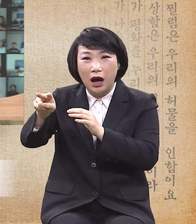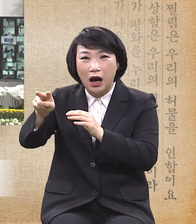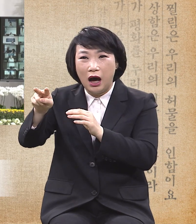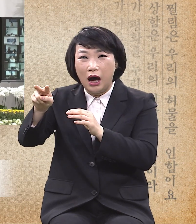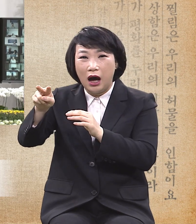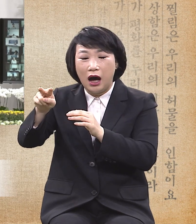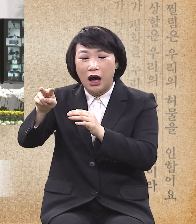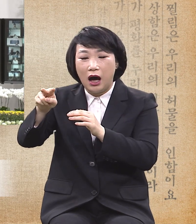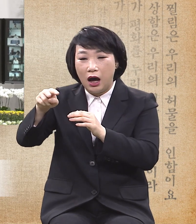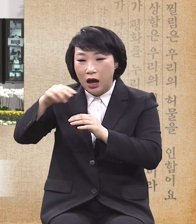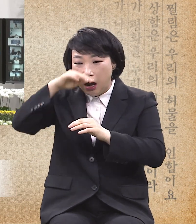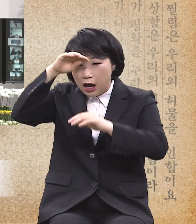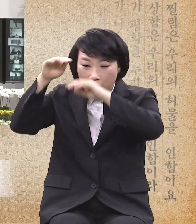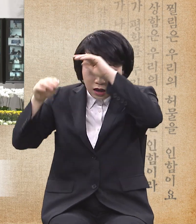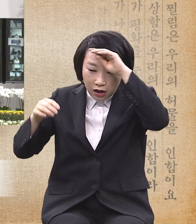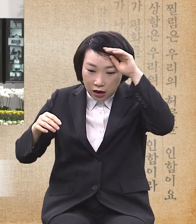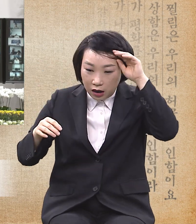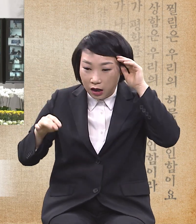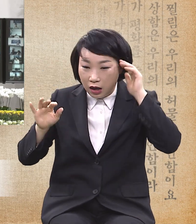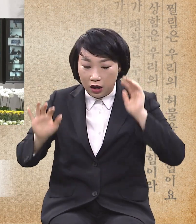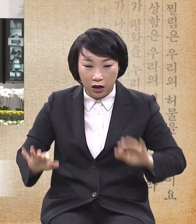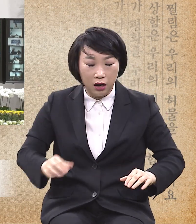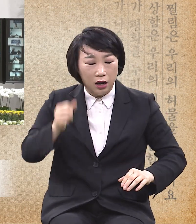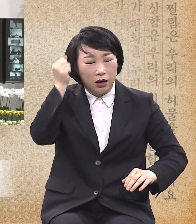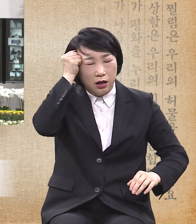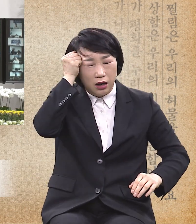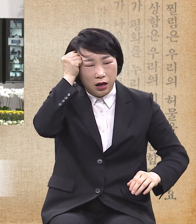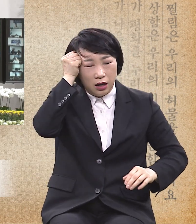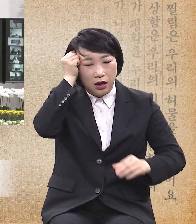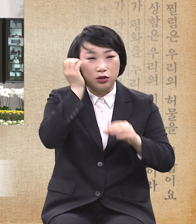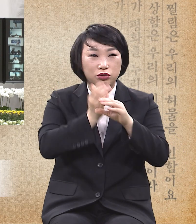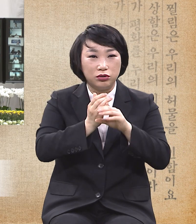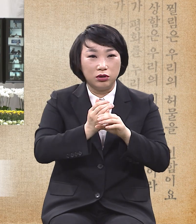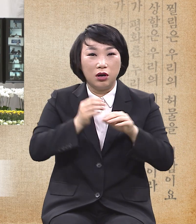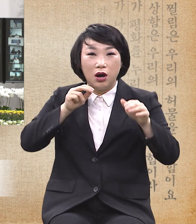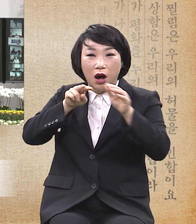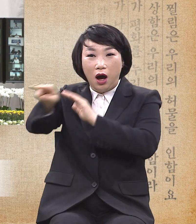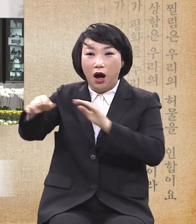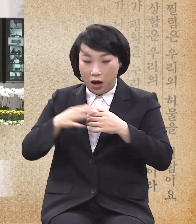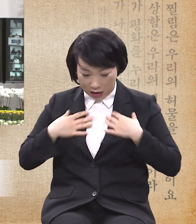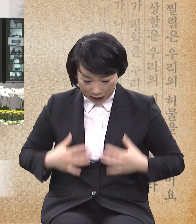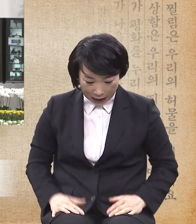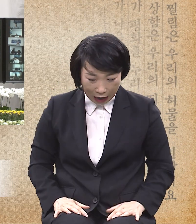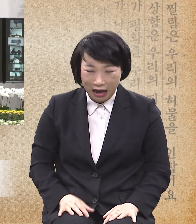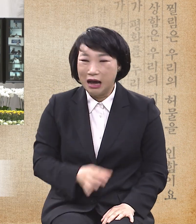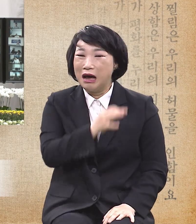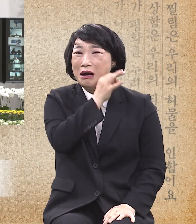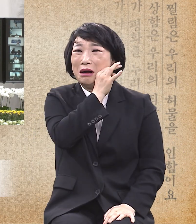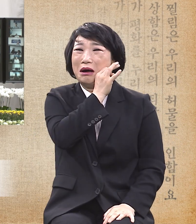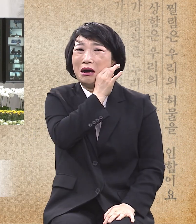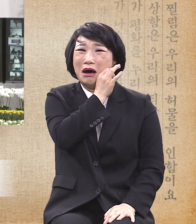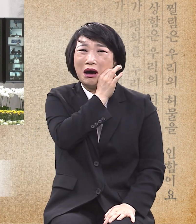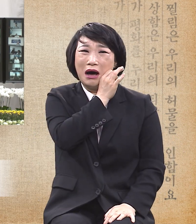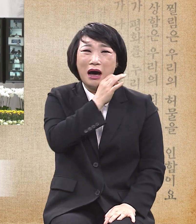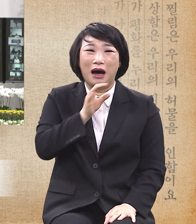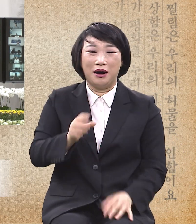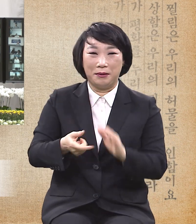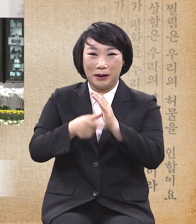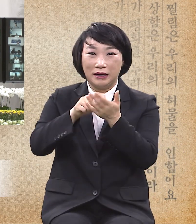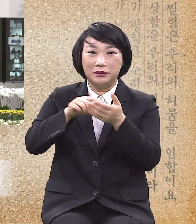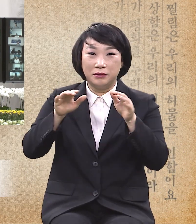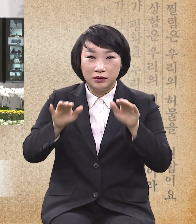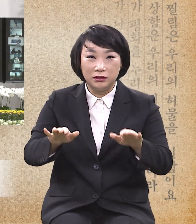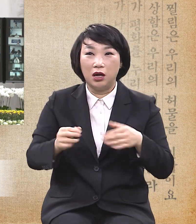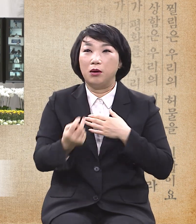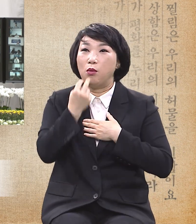보니까 아니 나는 밤에 자다 나와서 벌거벗어서 부끄러워서 견딜 수 없을 만큼